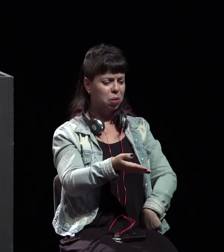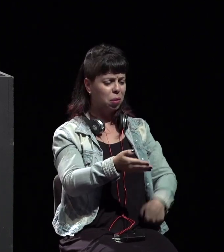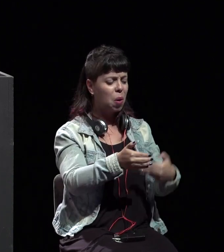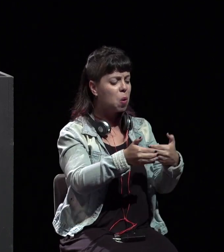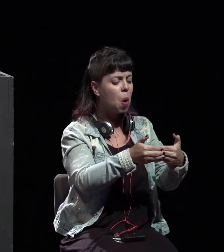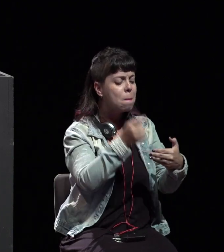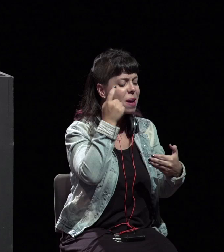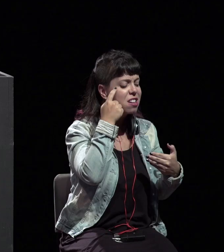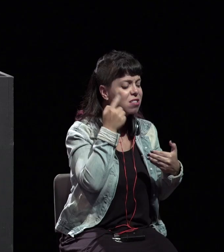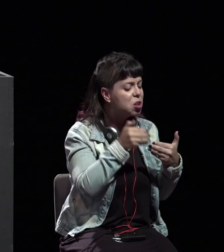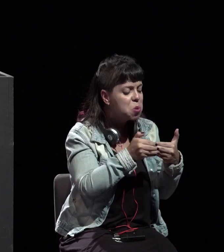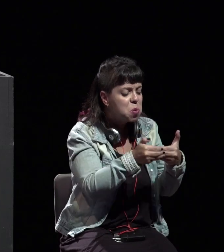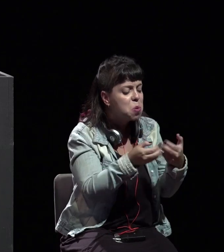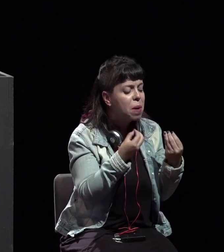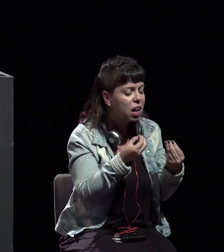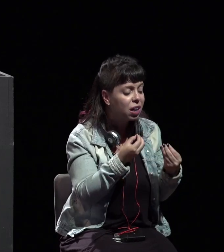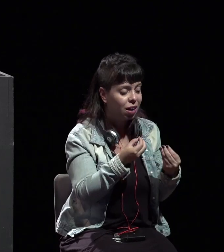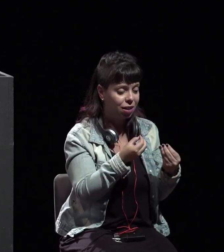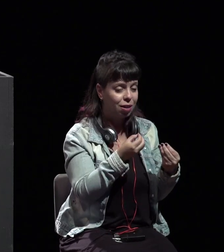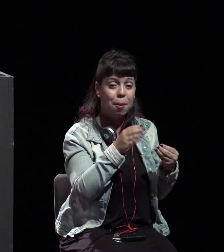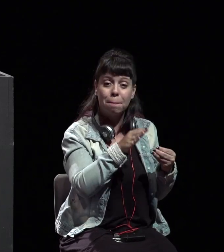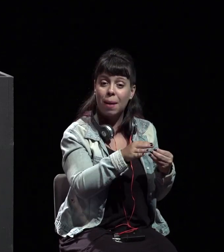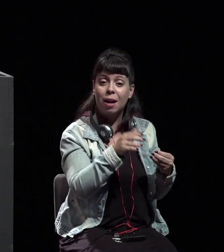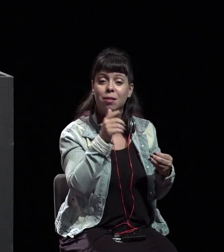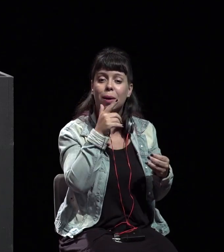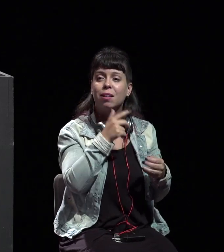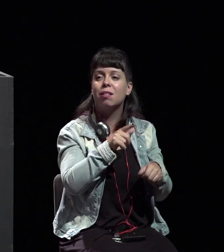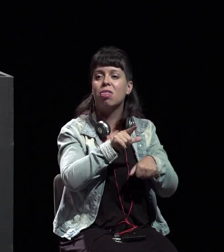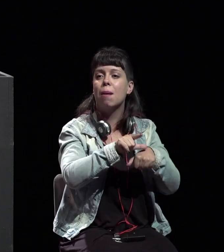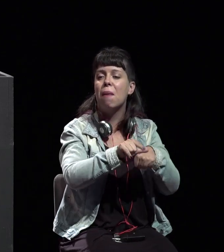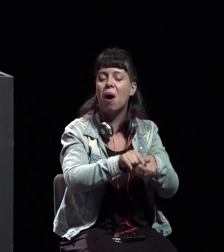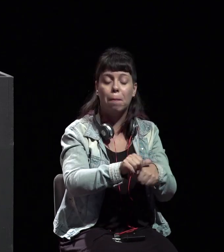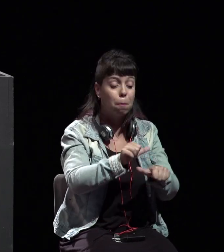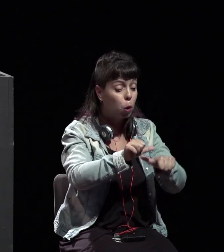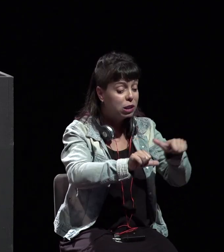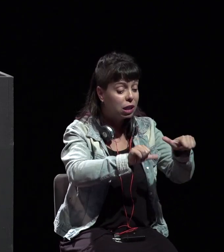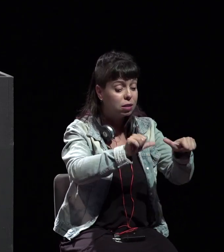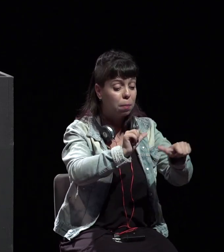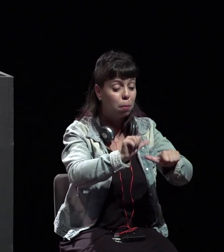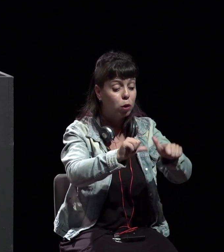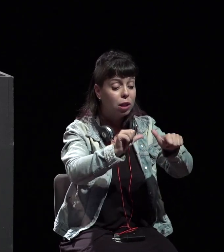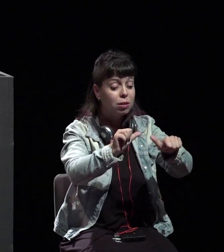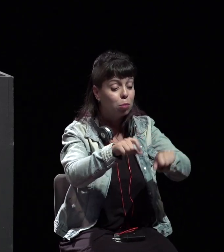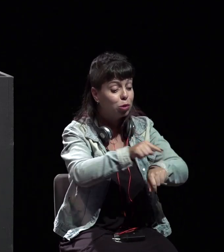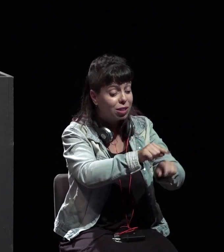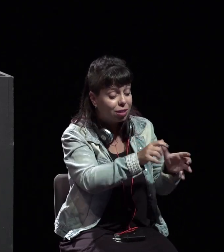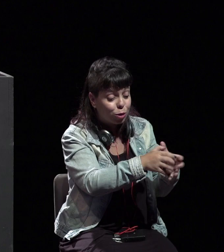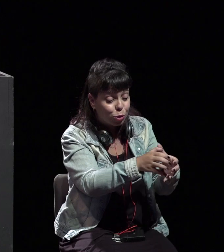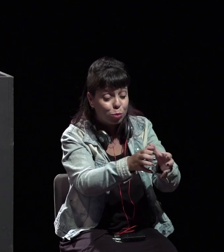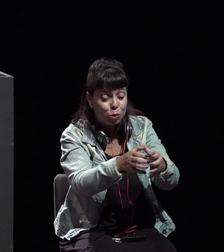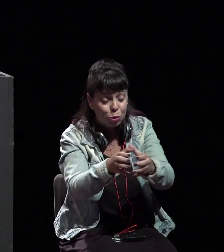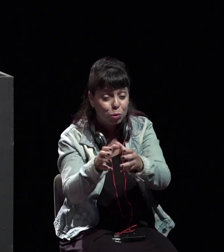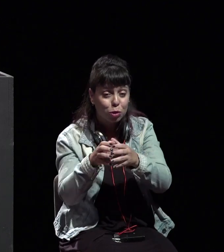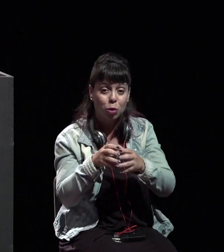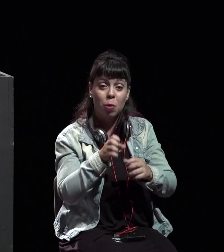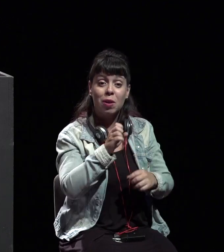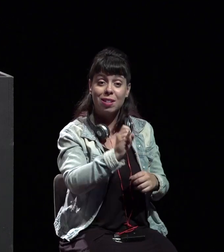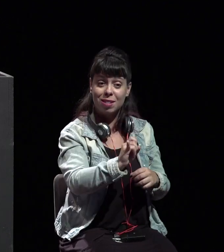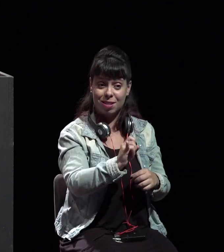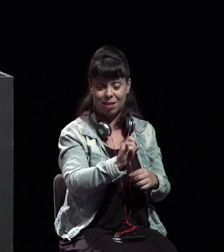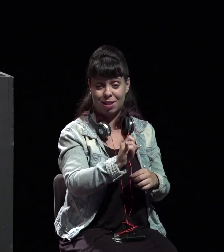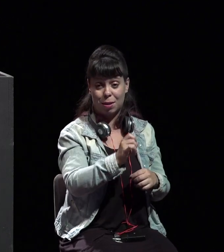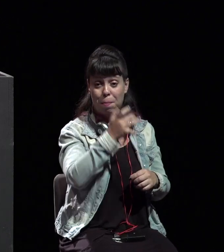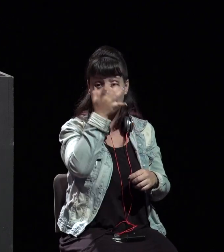ou invisibilizando as mudanças necessárias que ganhariam força quando levadas adiante